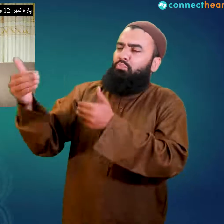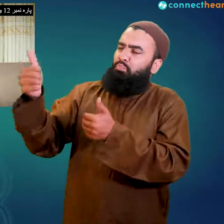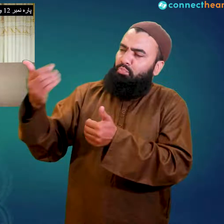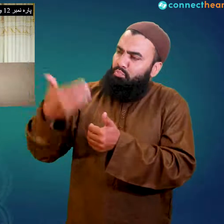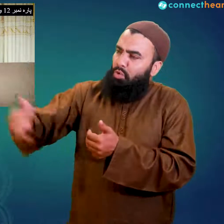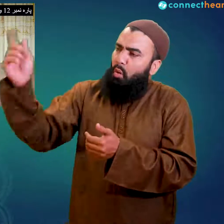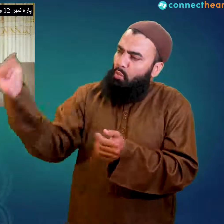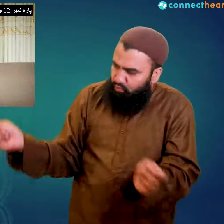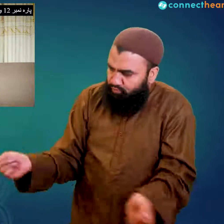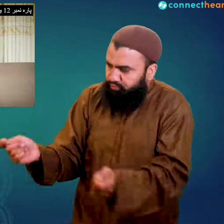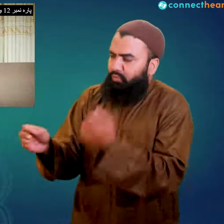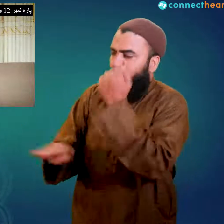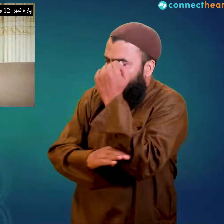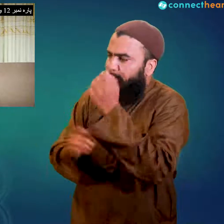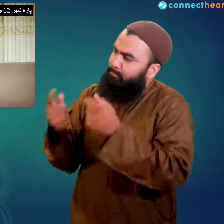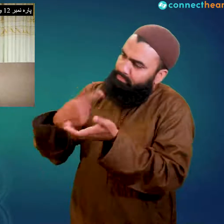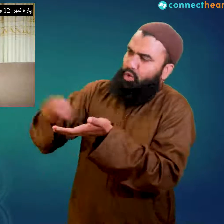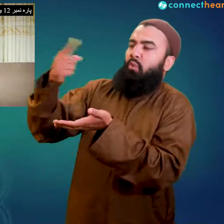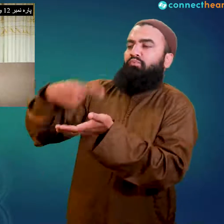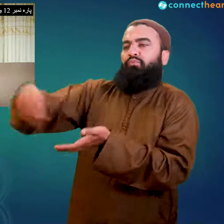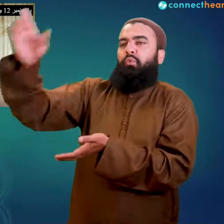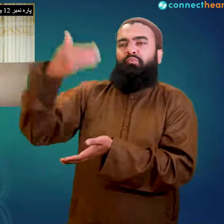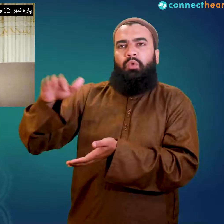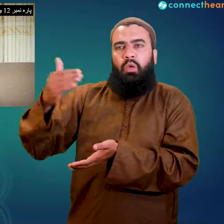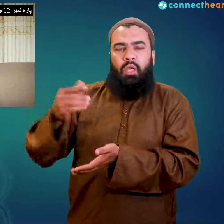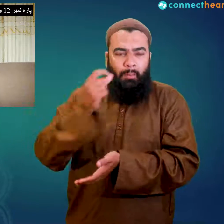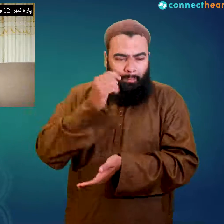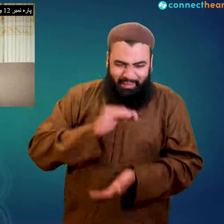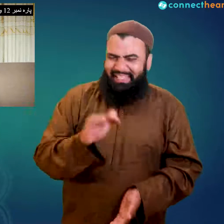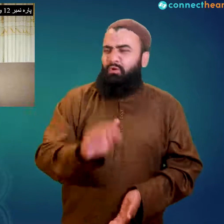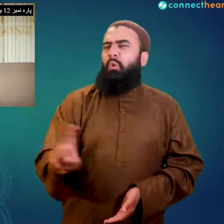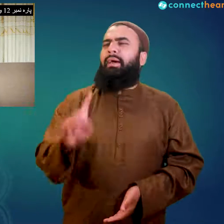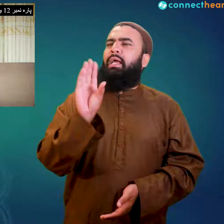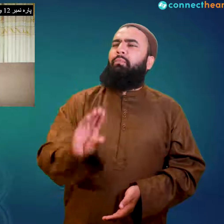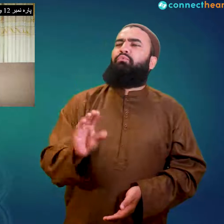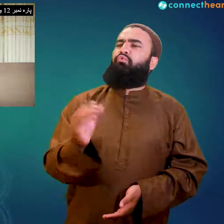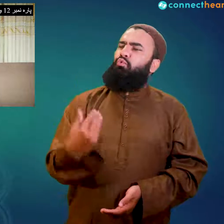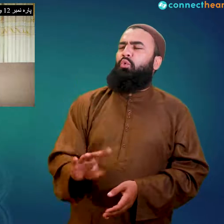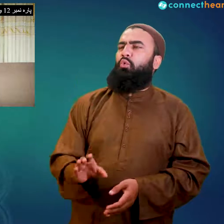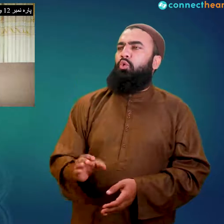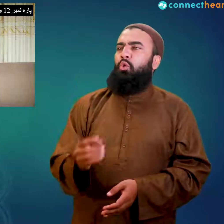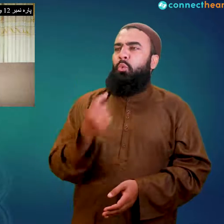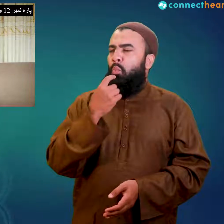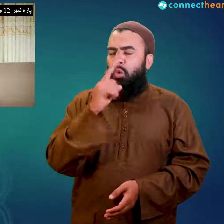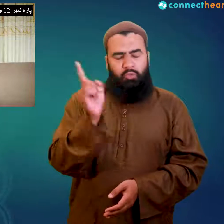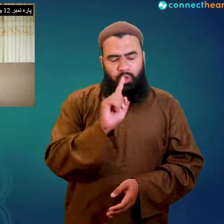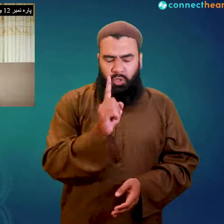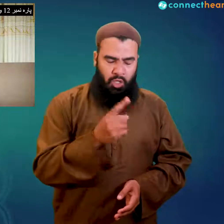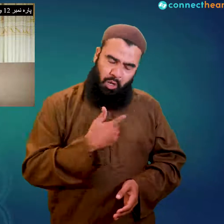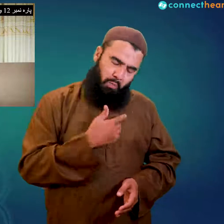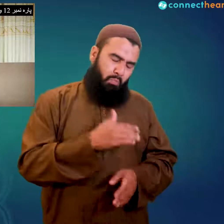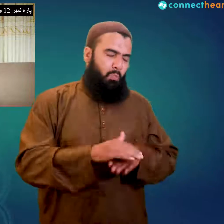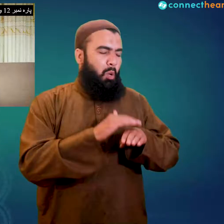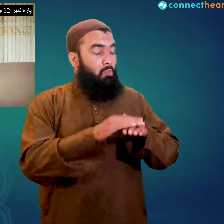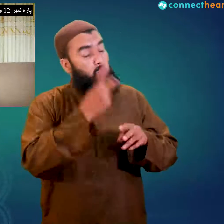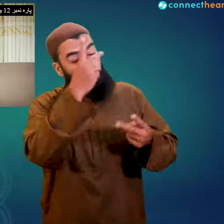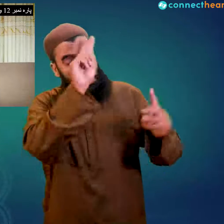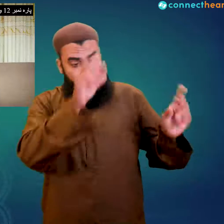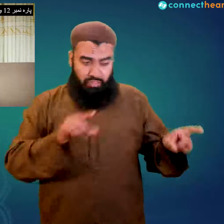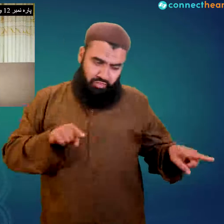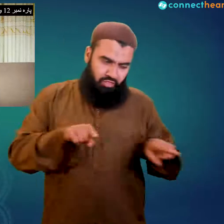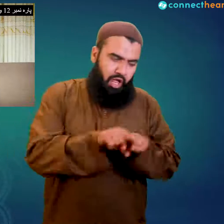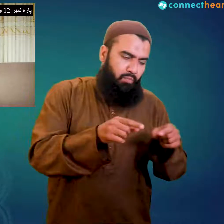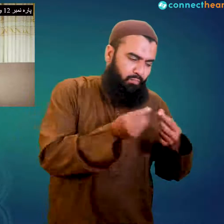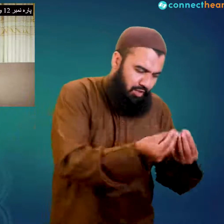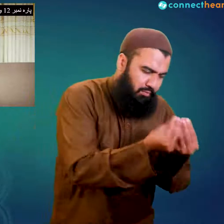وہ یوسف علیہ السلام کو لے گئے اور پھر جو ان کا منصوبہ تھا قتل کرنے کا، قتل تو انہوں نے نہیں کیا، البتہ